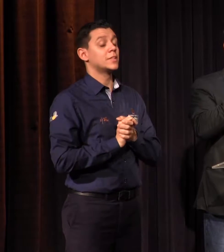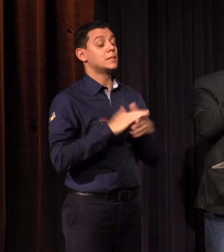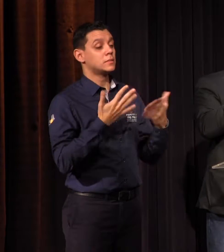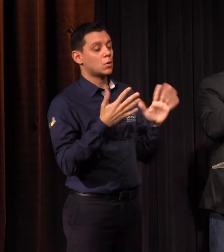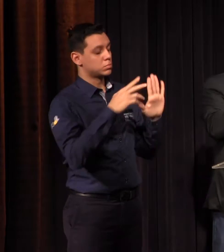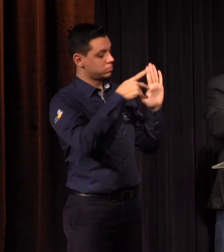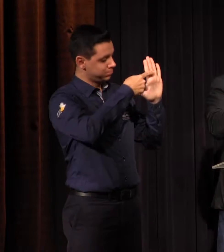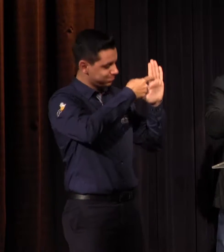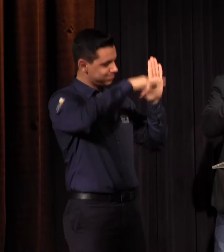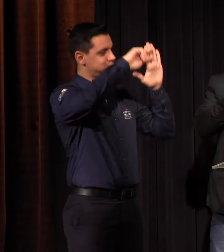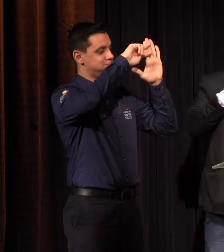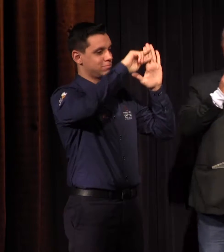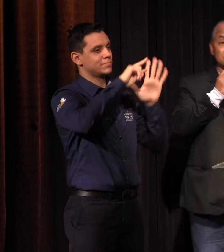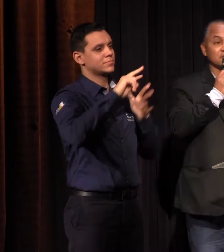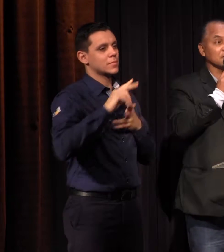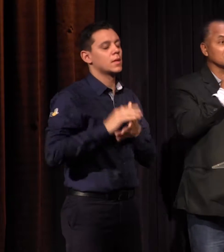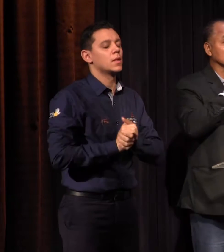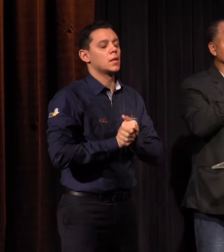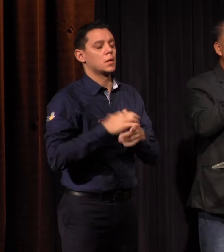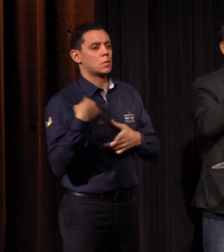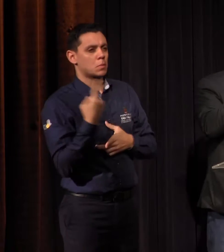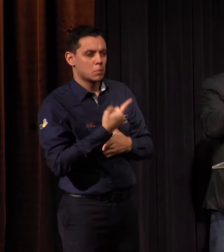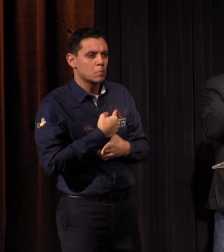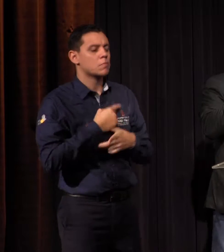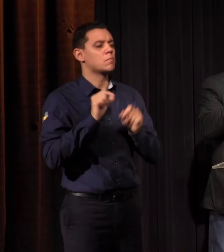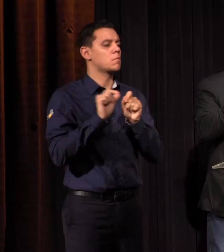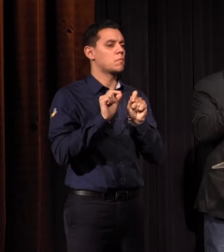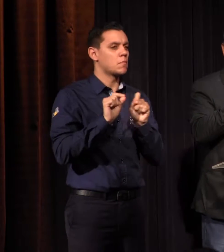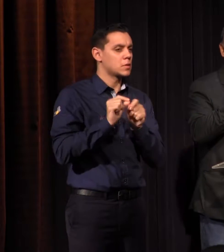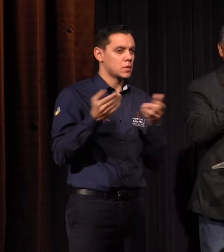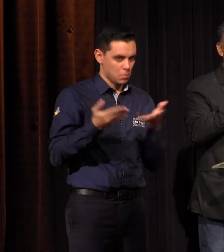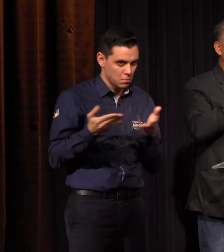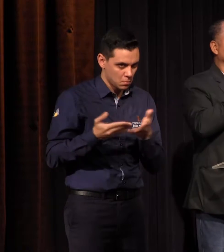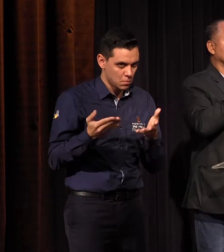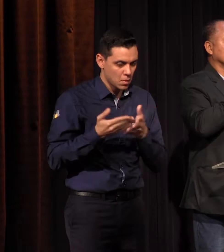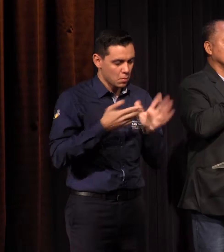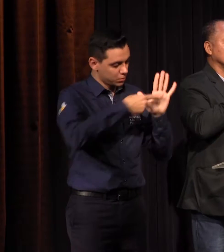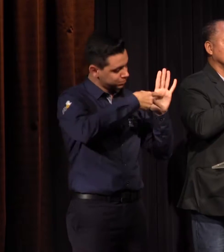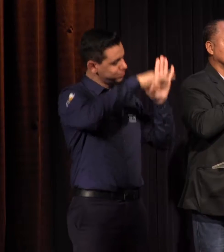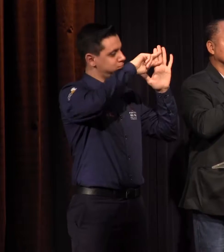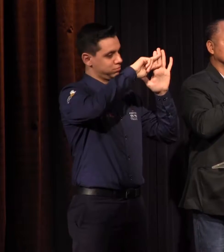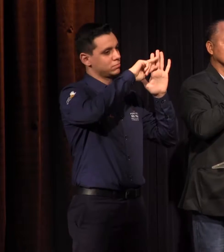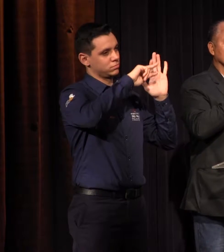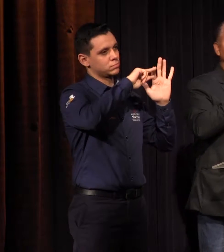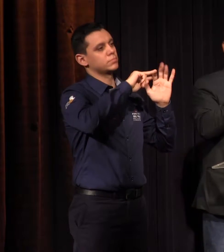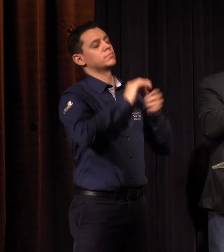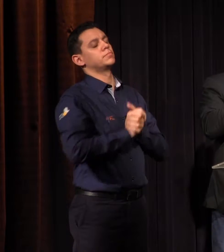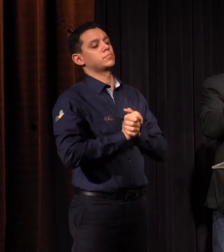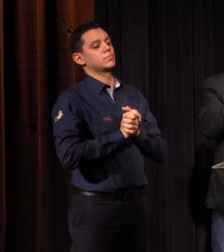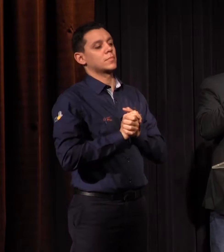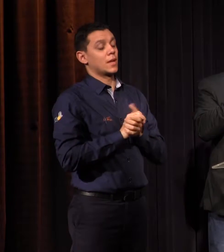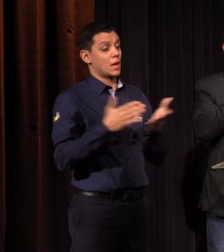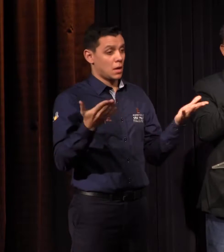seria posterior à composição das autoridades nós vamos fazê lo agora esta actividade é uma